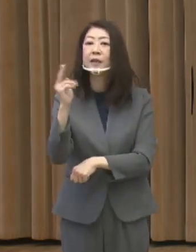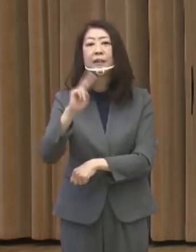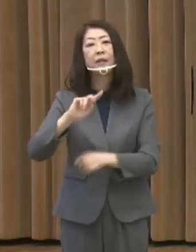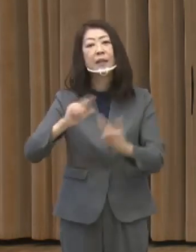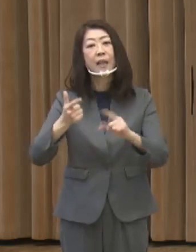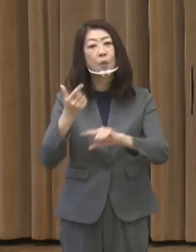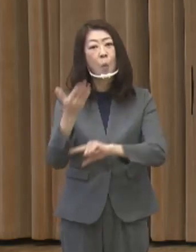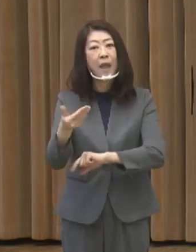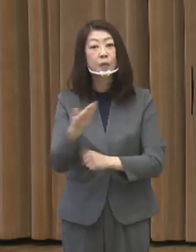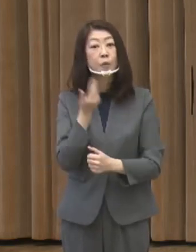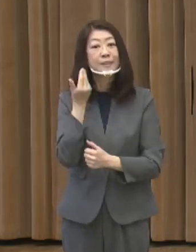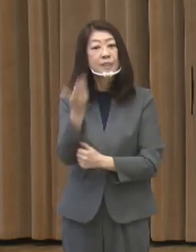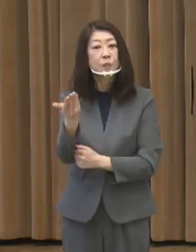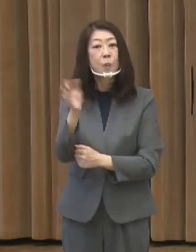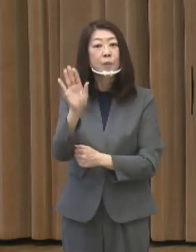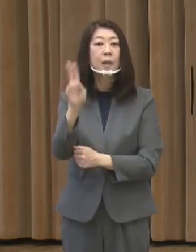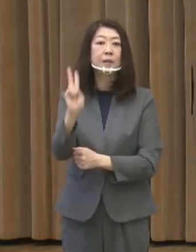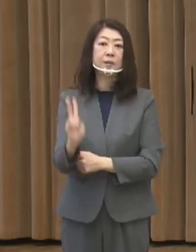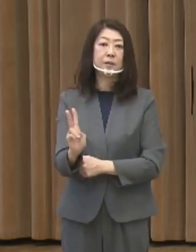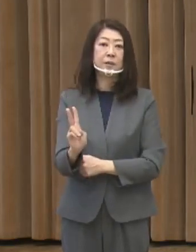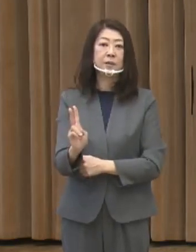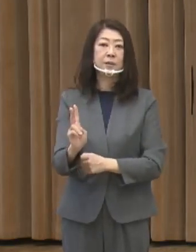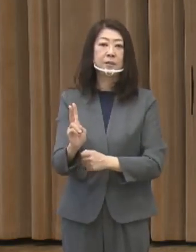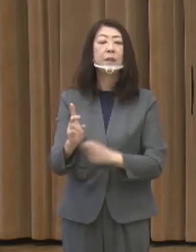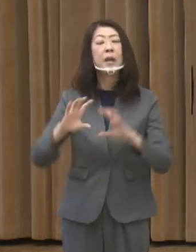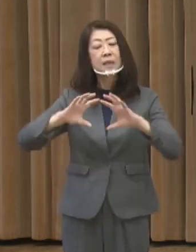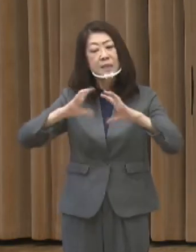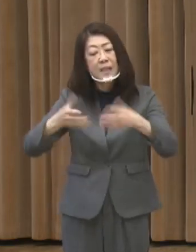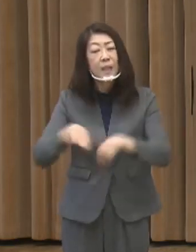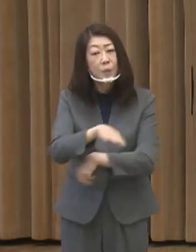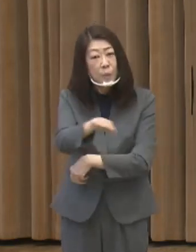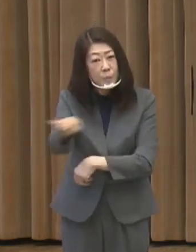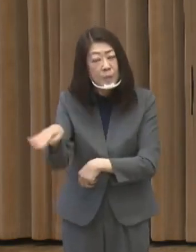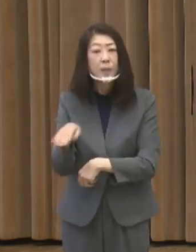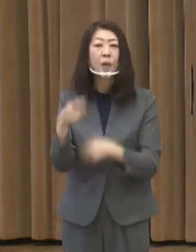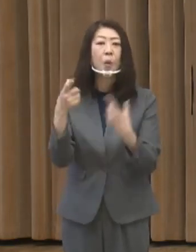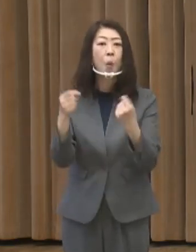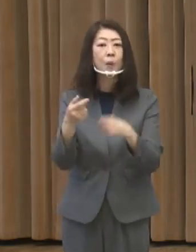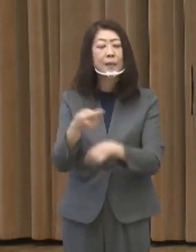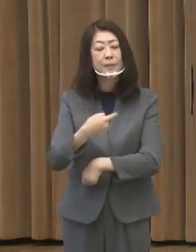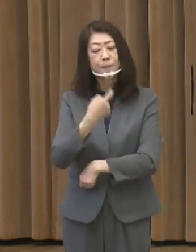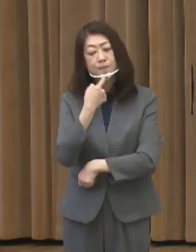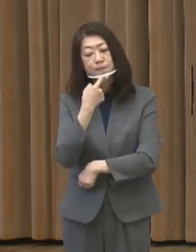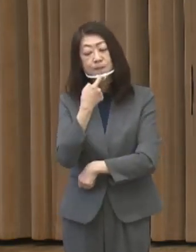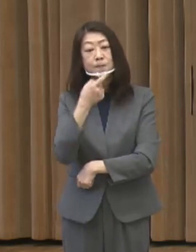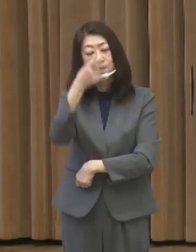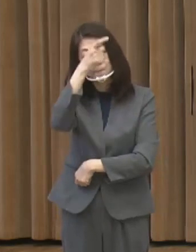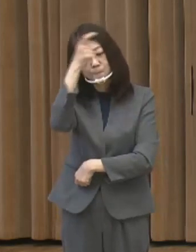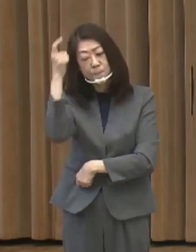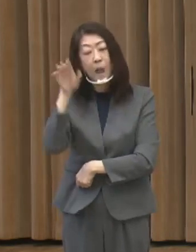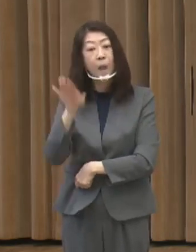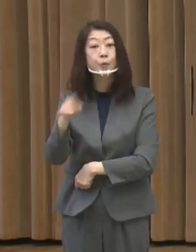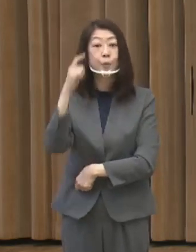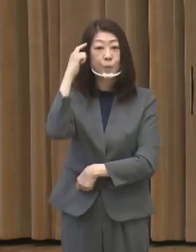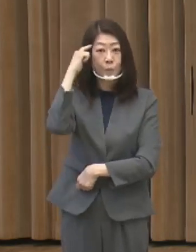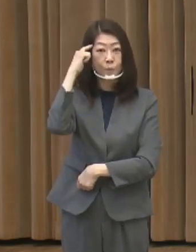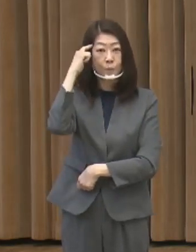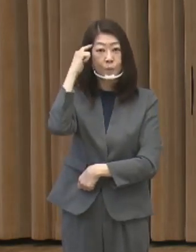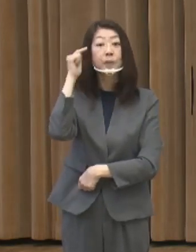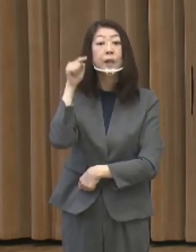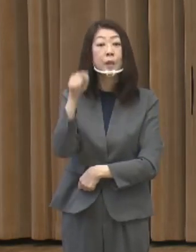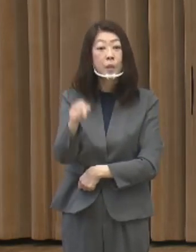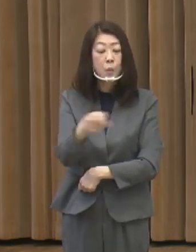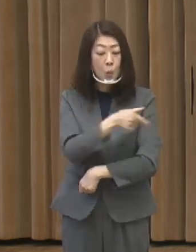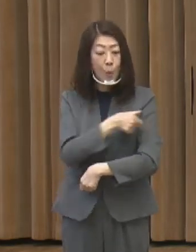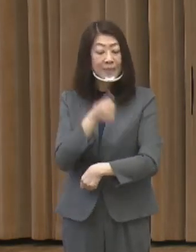したそうなんですが、やっぱ世界中の人がそういう素朴な疑問を持ってるんじゃないかなと思うんですが、私はこの同じこの記